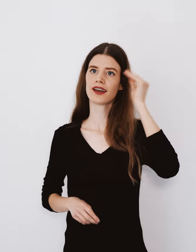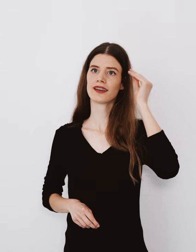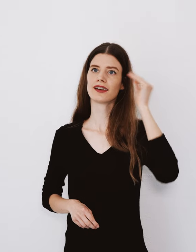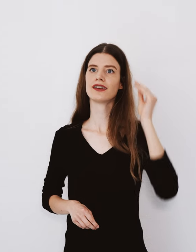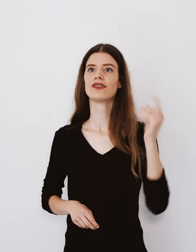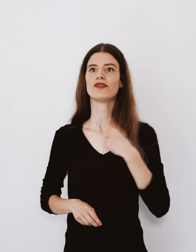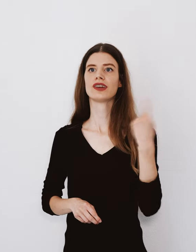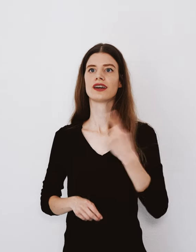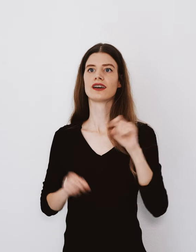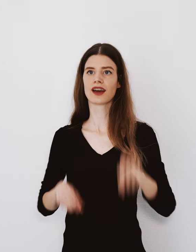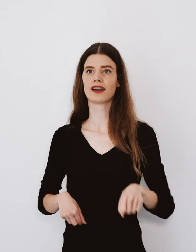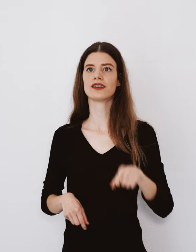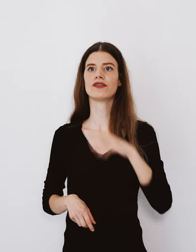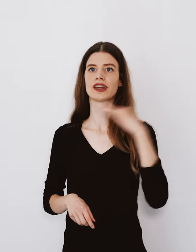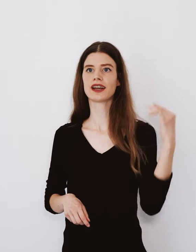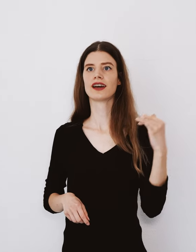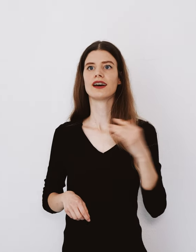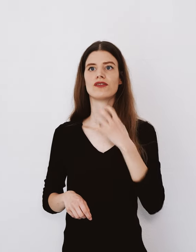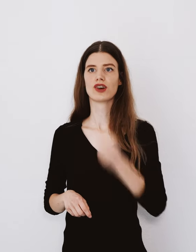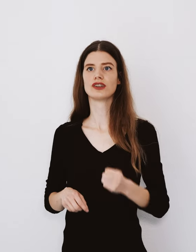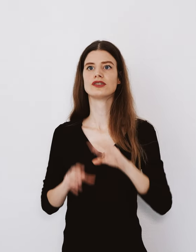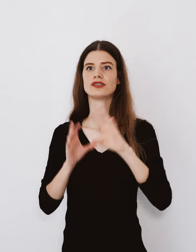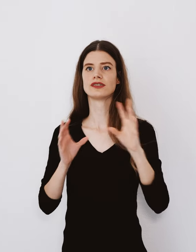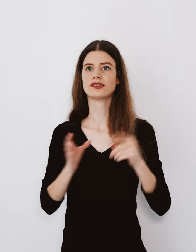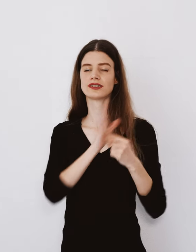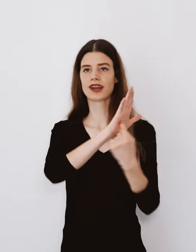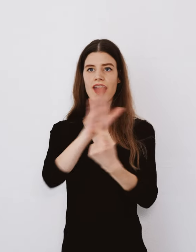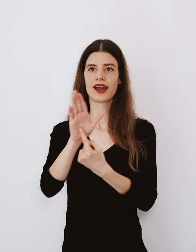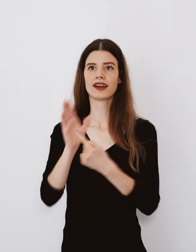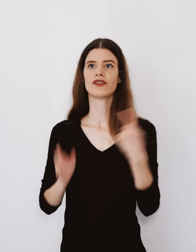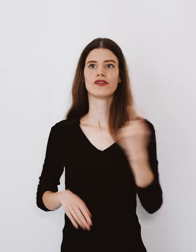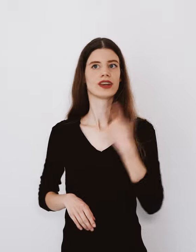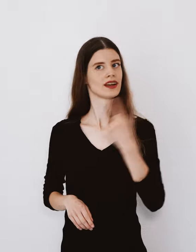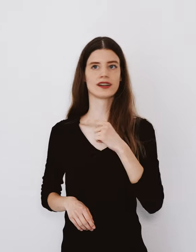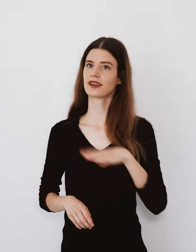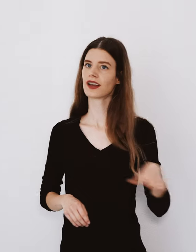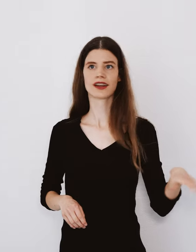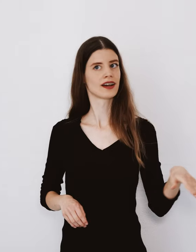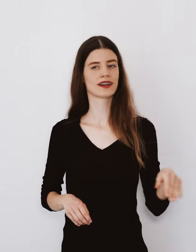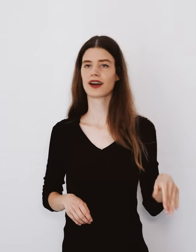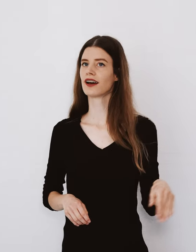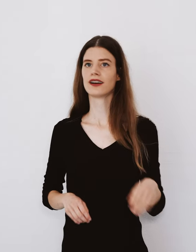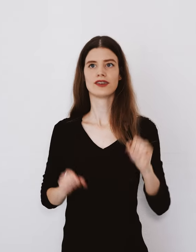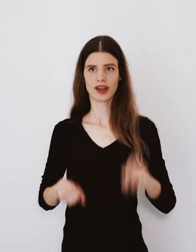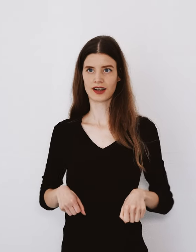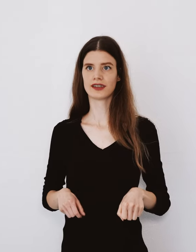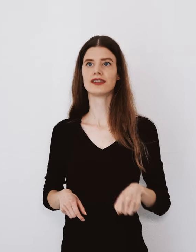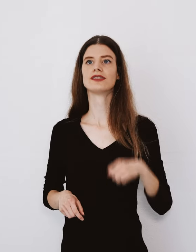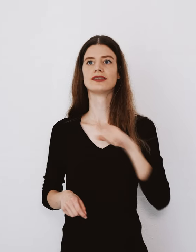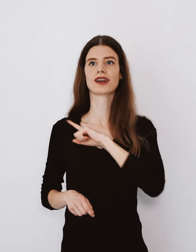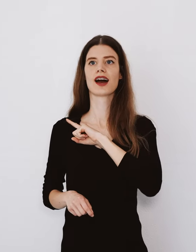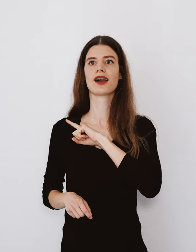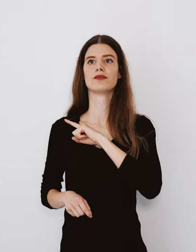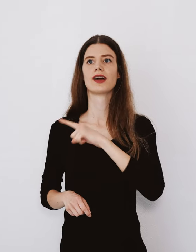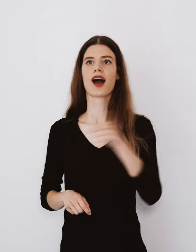zu lernen. Wir können viel und das wollen wir allen zeigen. Wir sind keine Kinder mehr, wir können